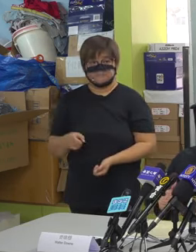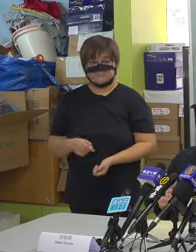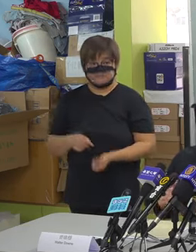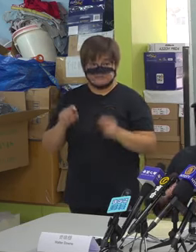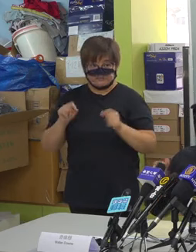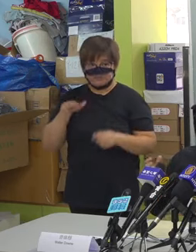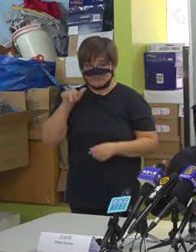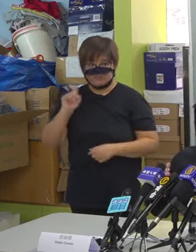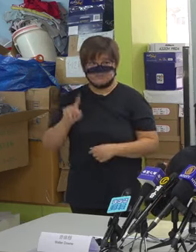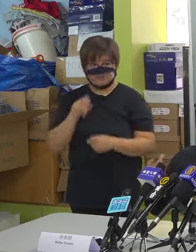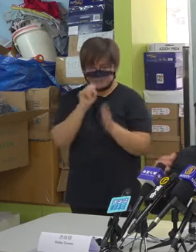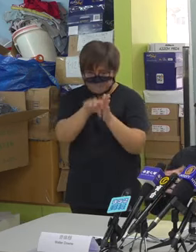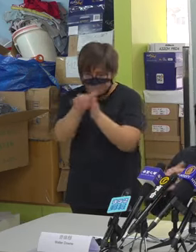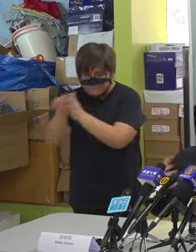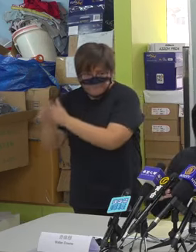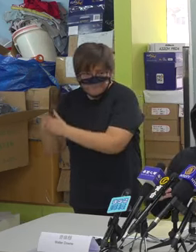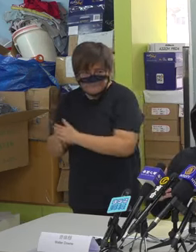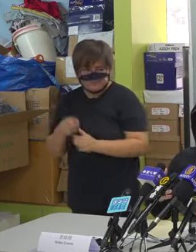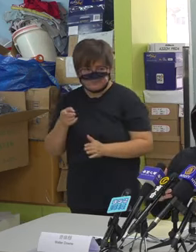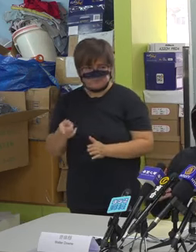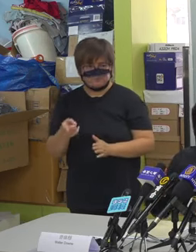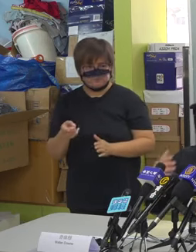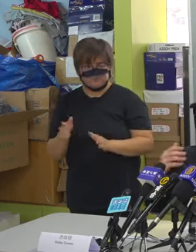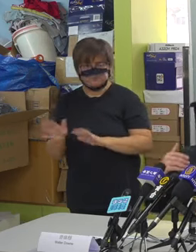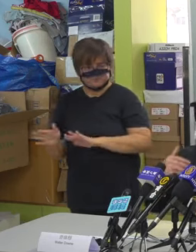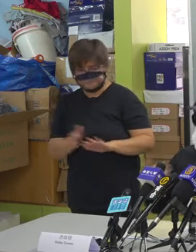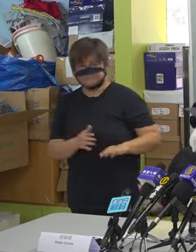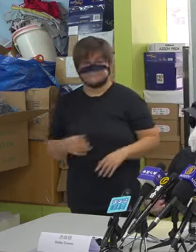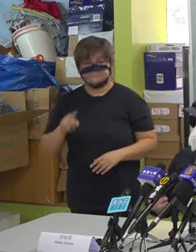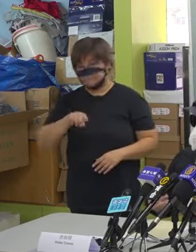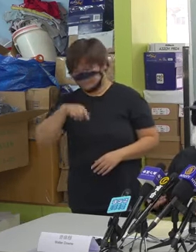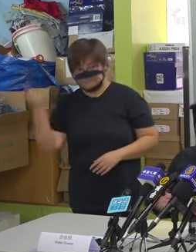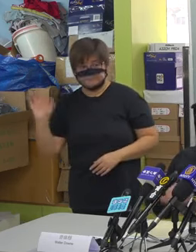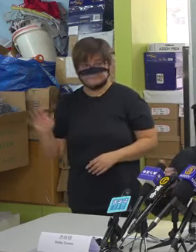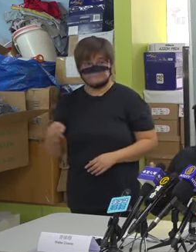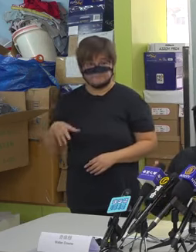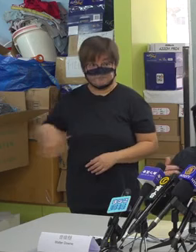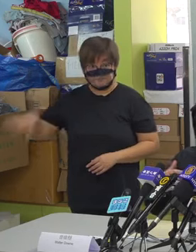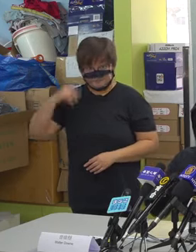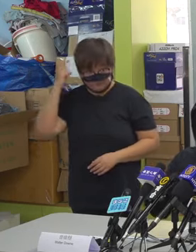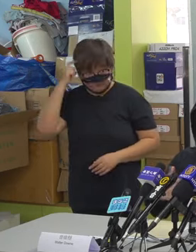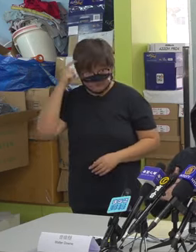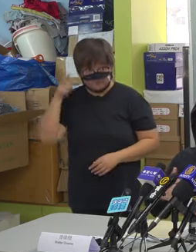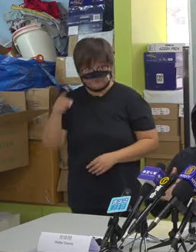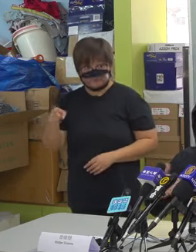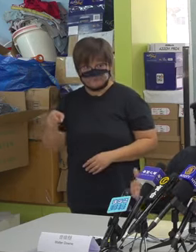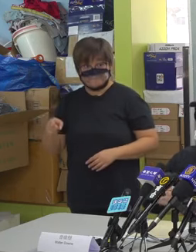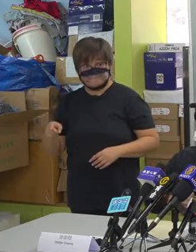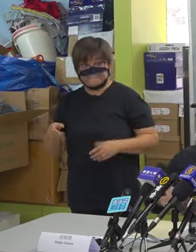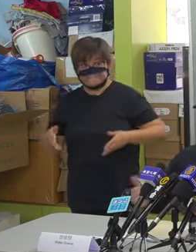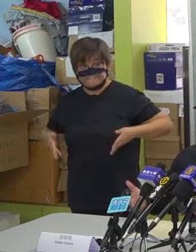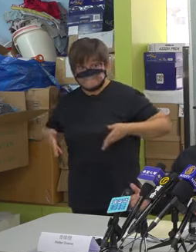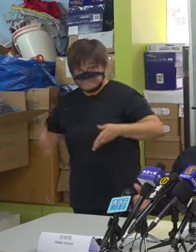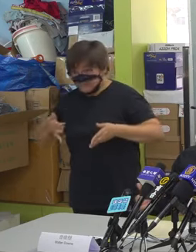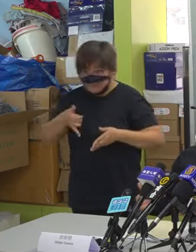時，佢亦都同普通嘅市民喺睇直播或者喺街頭上嘅所見所聞係出現咗